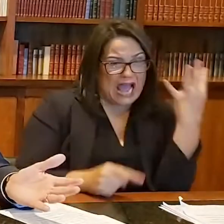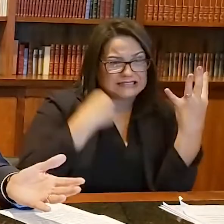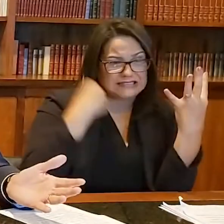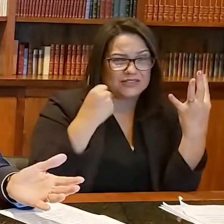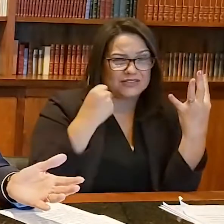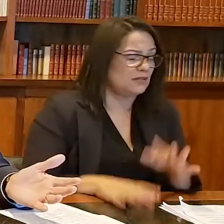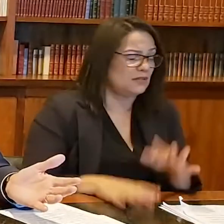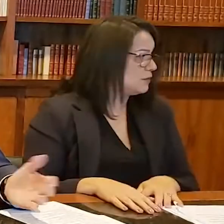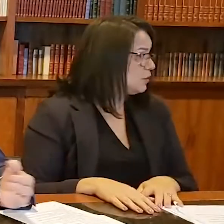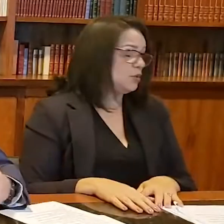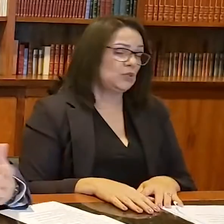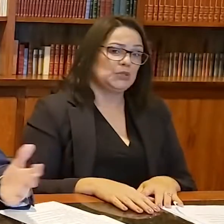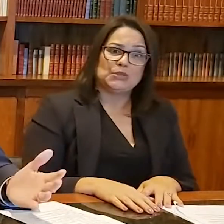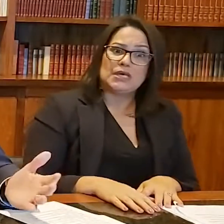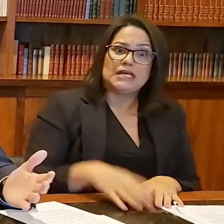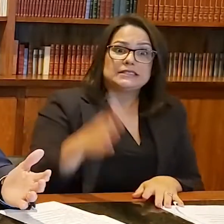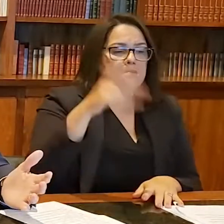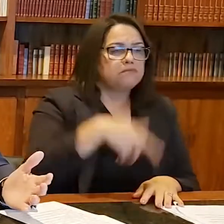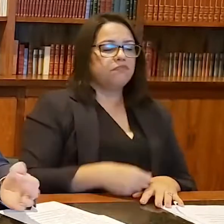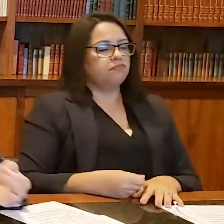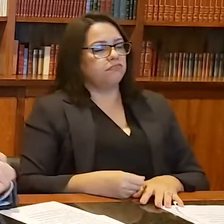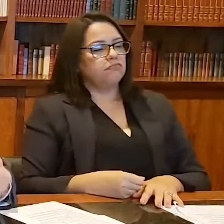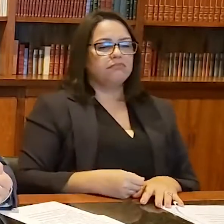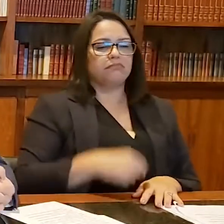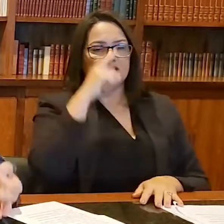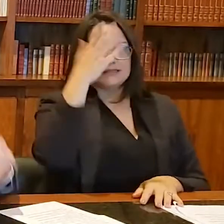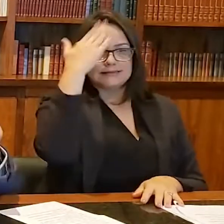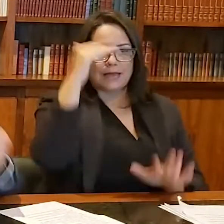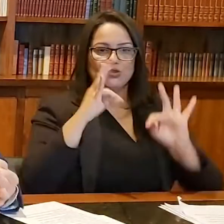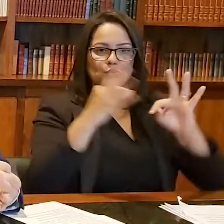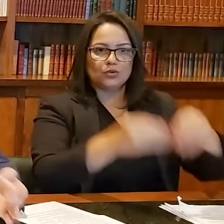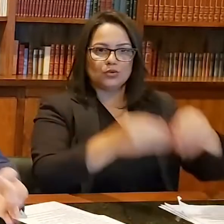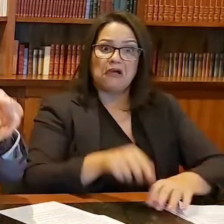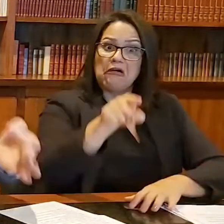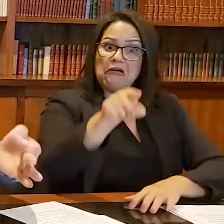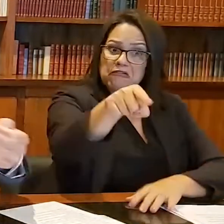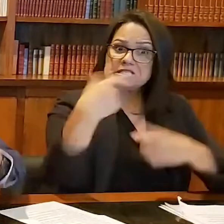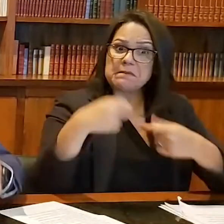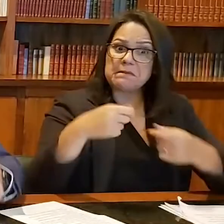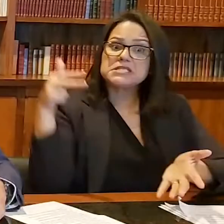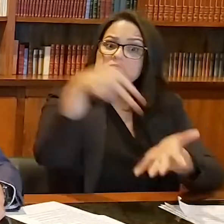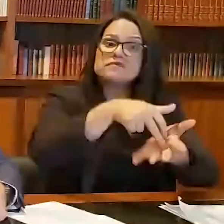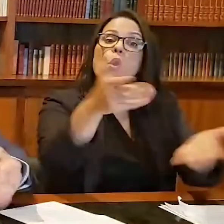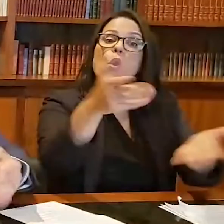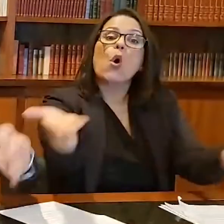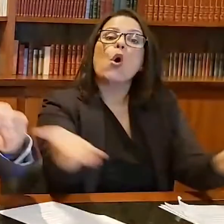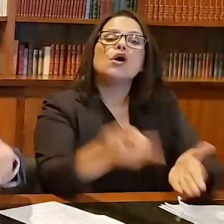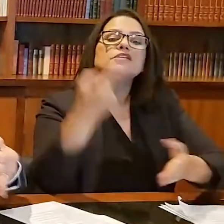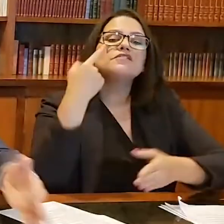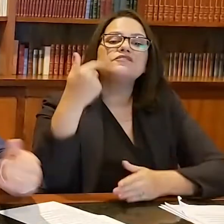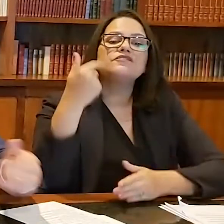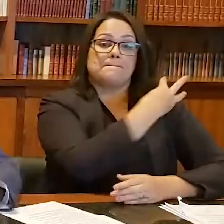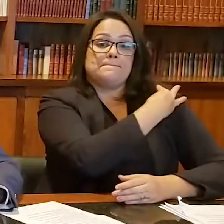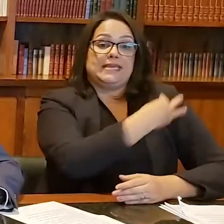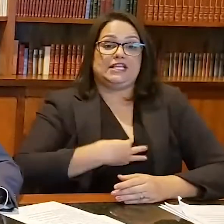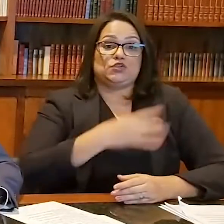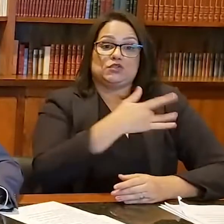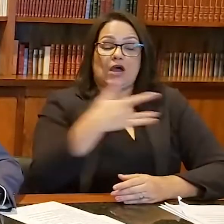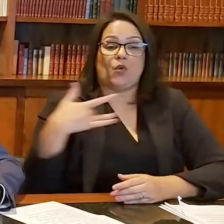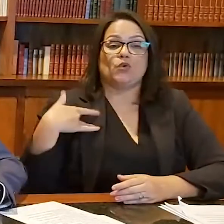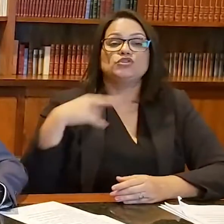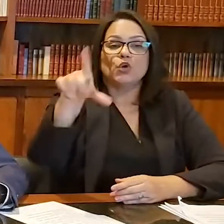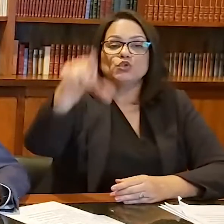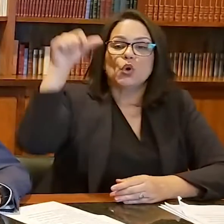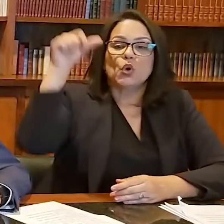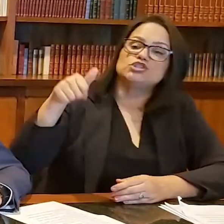de Deus, sabem tudo. Vocês deviam se apresentar, se apresente você hoje para ser ministro da Saúde. Eu te nomeio lá